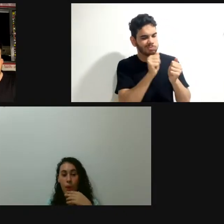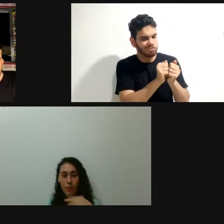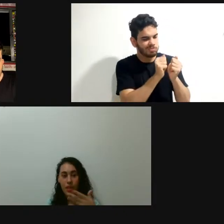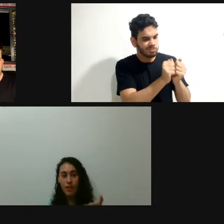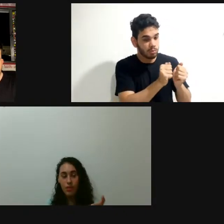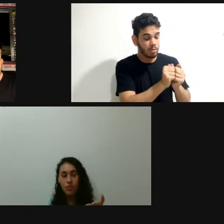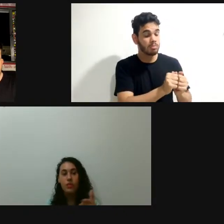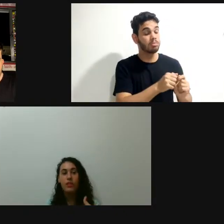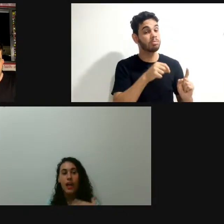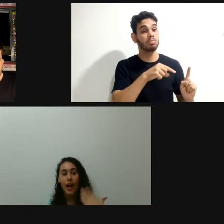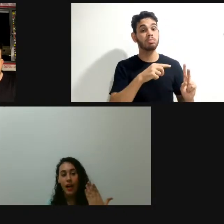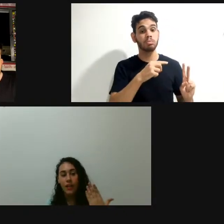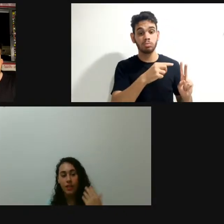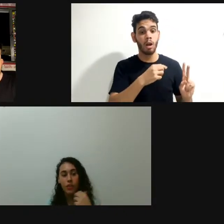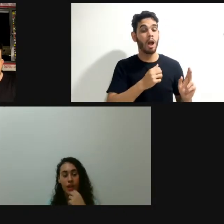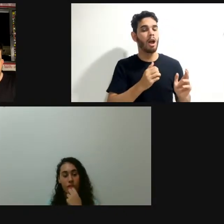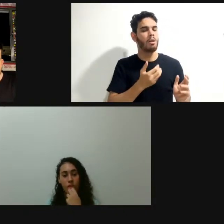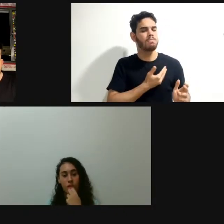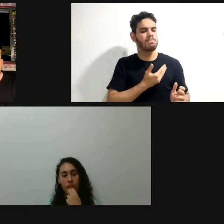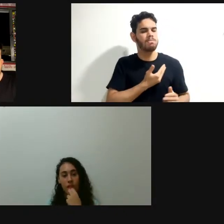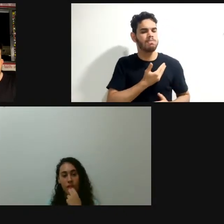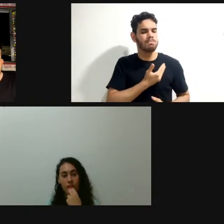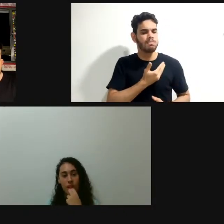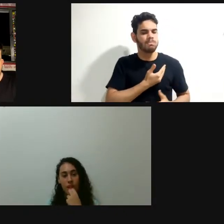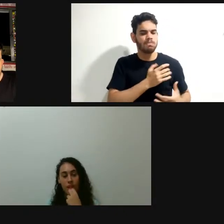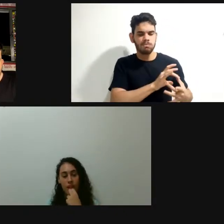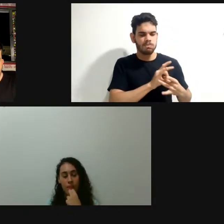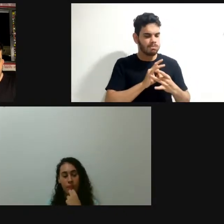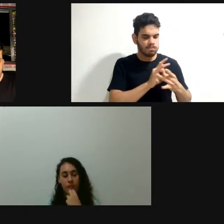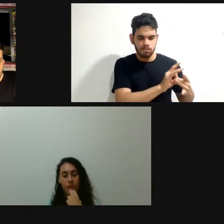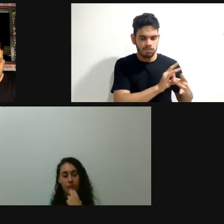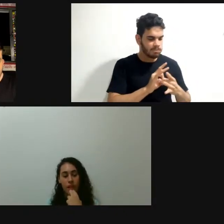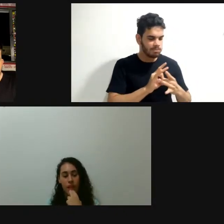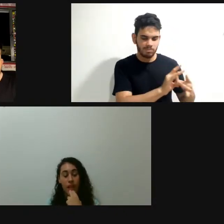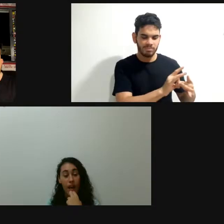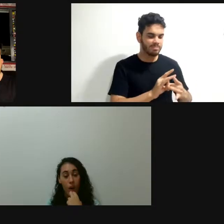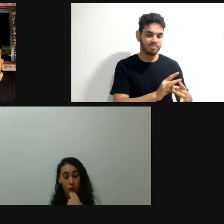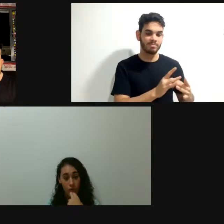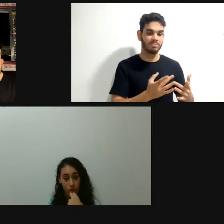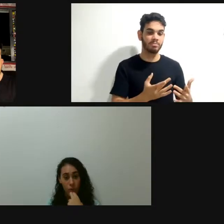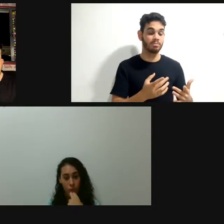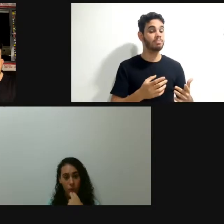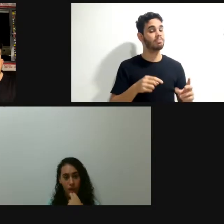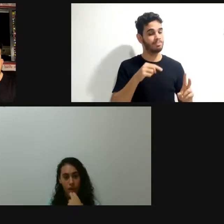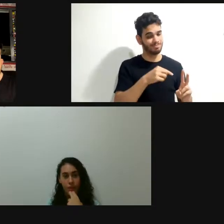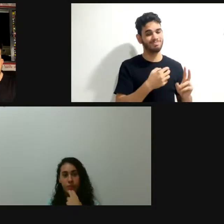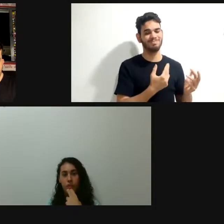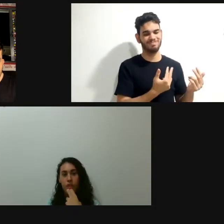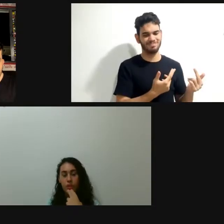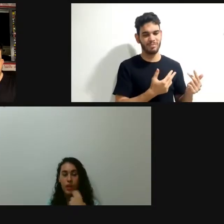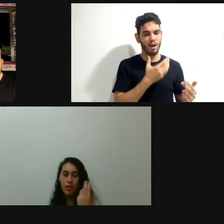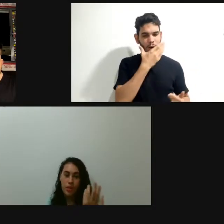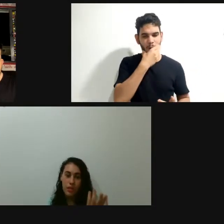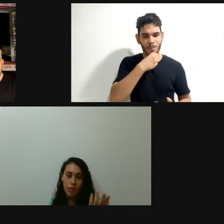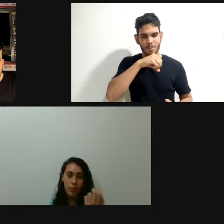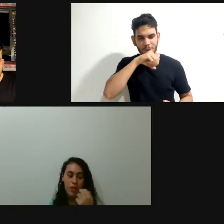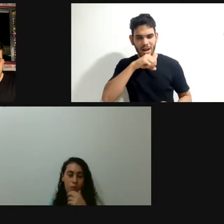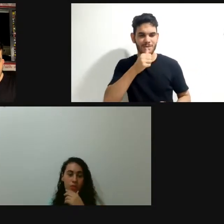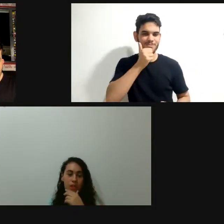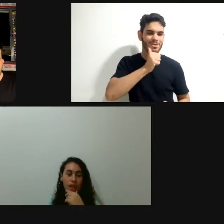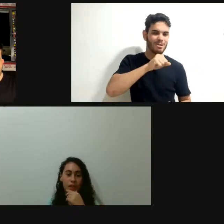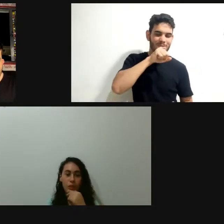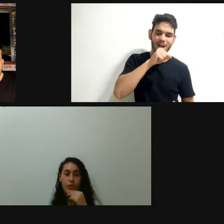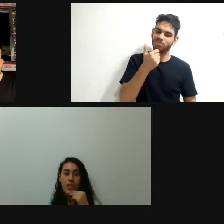um amigo da Agatha. No caso, ele é órfão como ela. No caso, eles são do